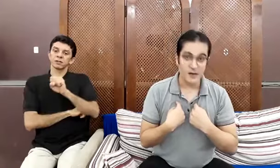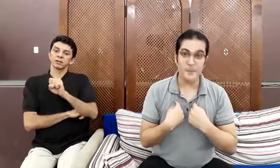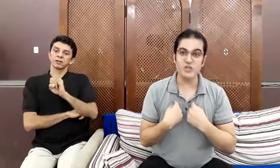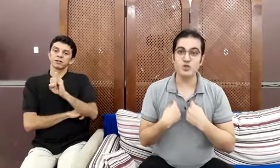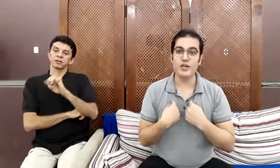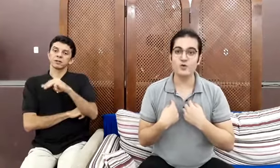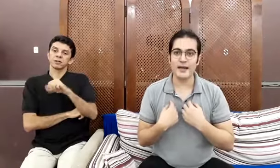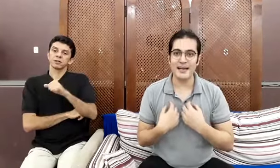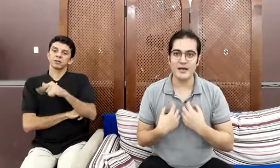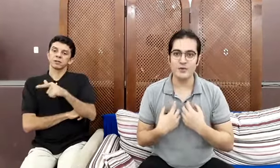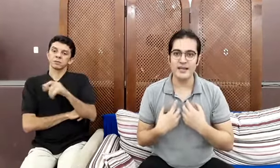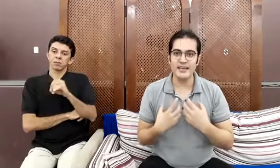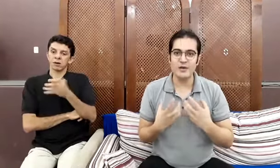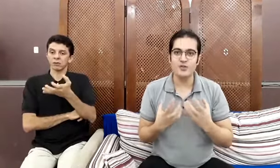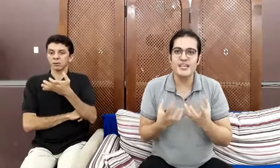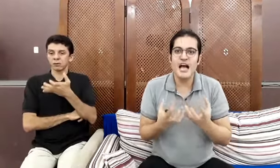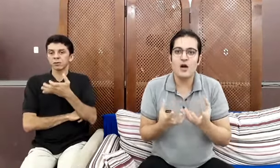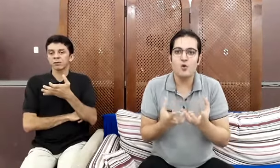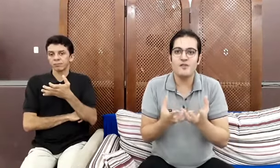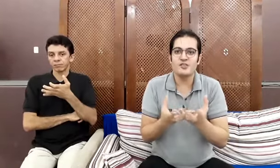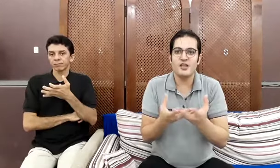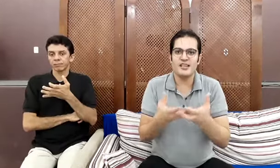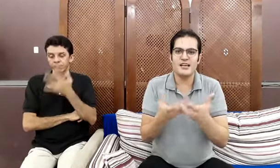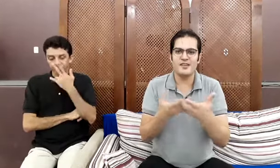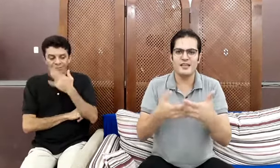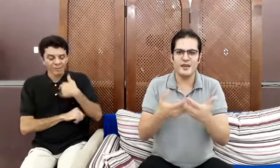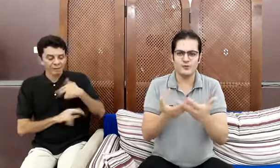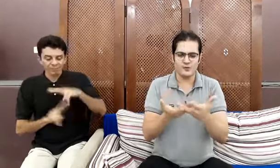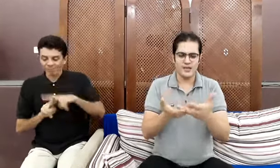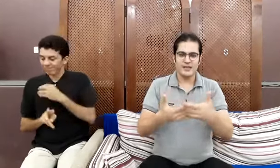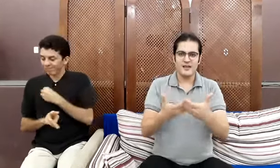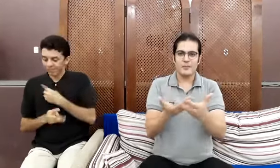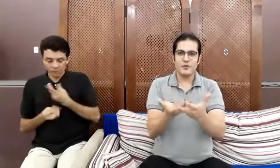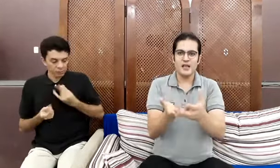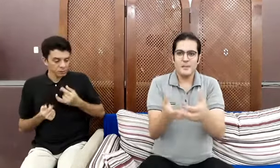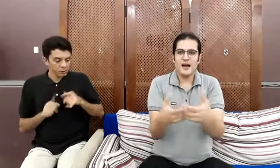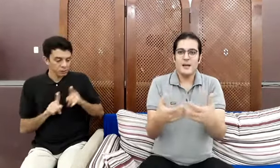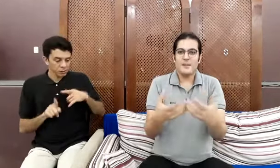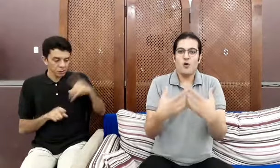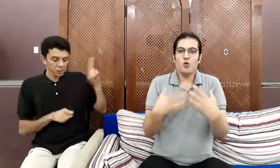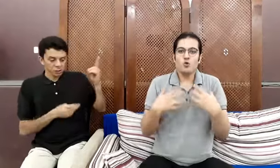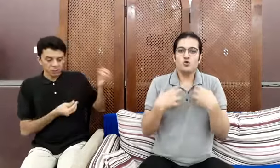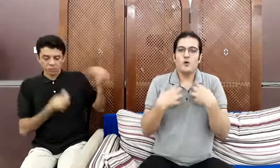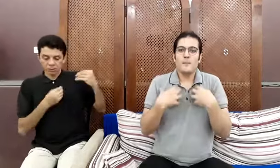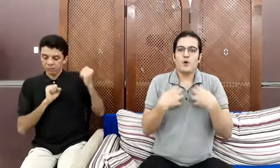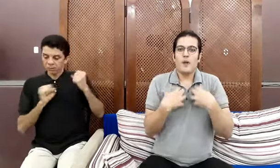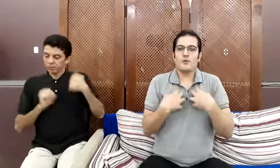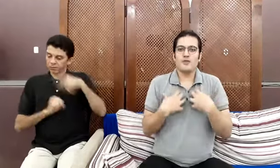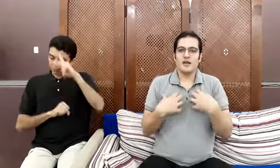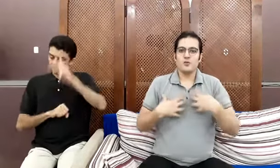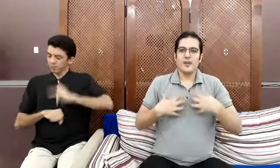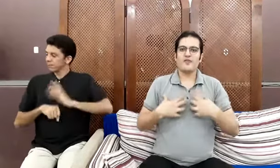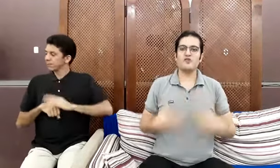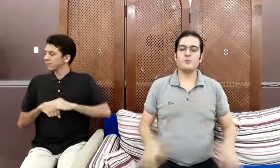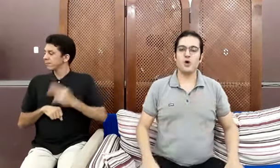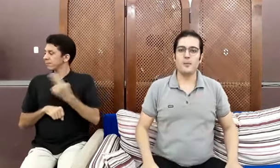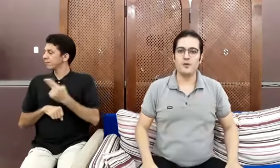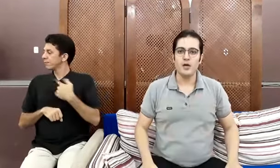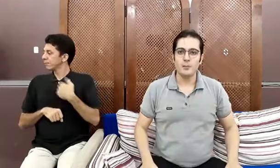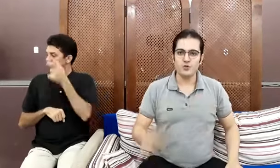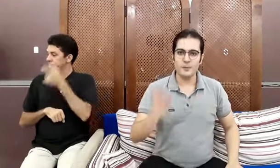Ele era prisioneiro do pecado, ele queria negociar com o Evangelho, ele achava que Deus dava poder para o uso próprio dele, do